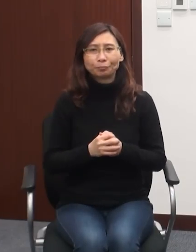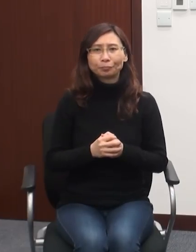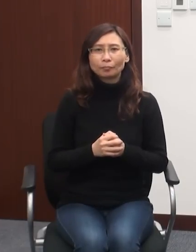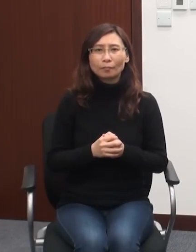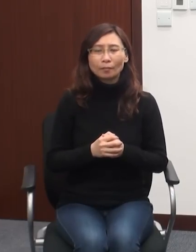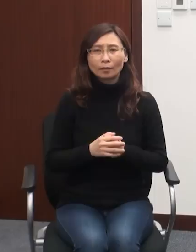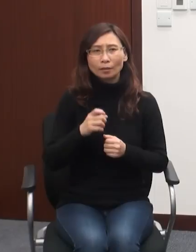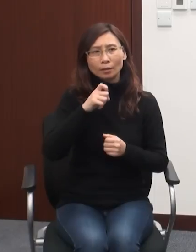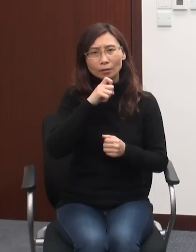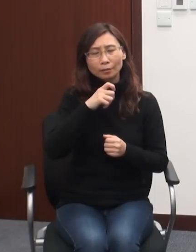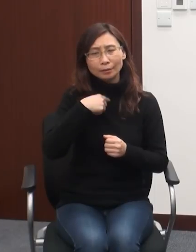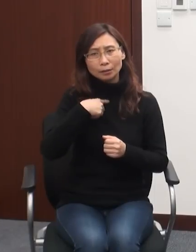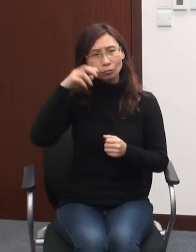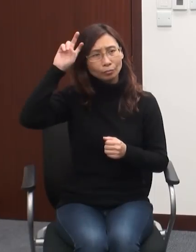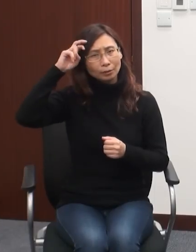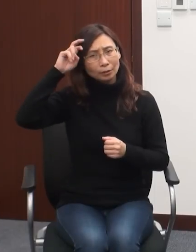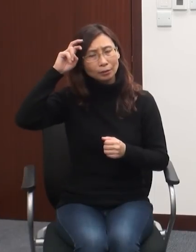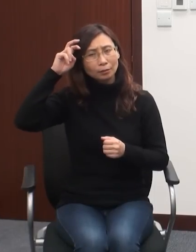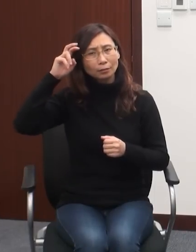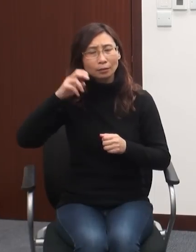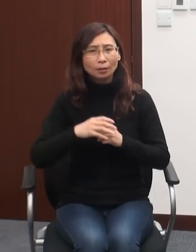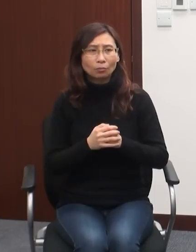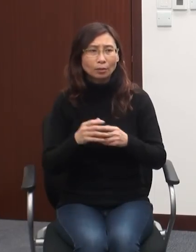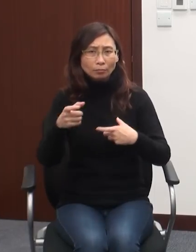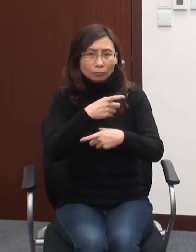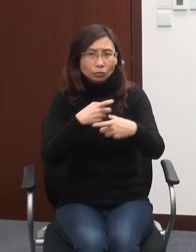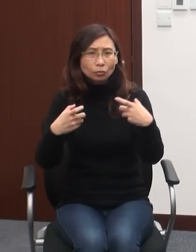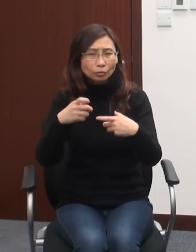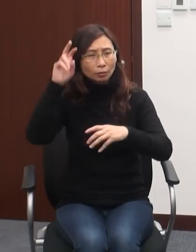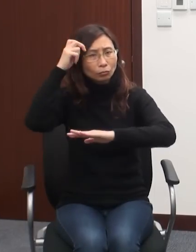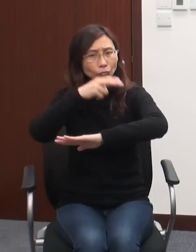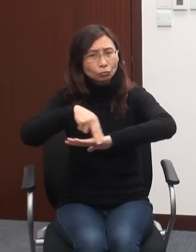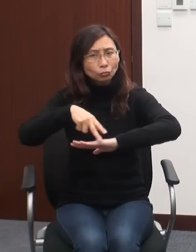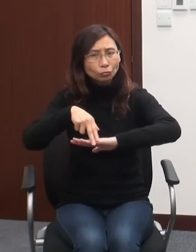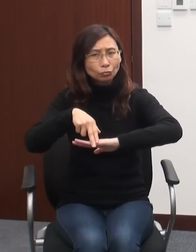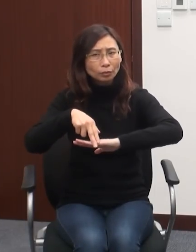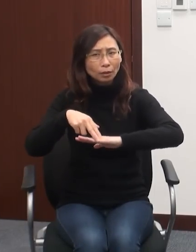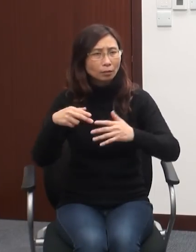去分析財政預算案咧，已經唔合時宜嘅，係咪先？即係